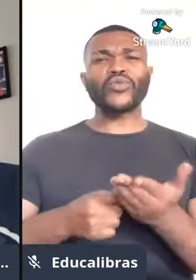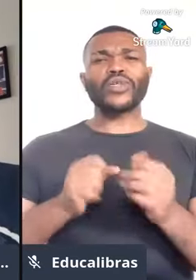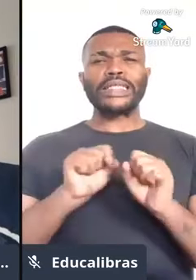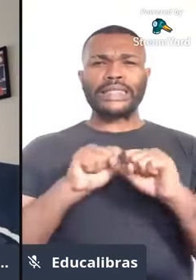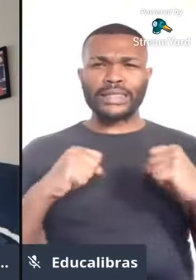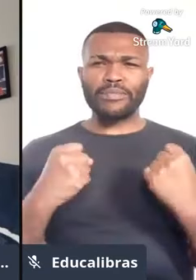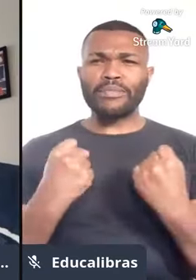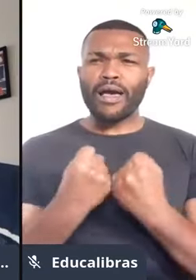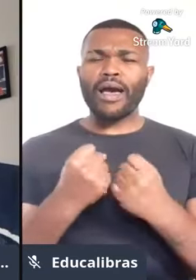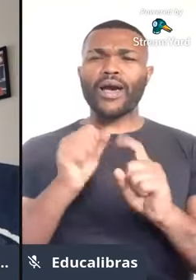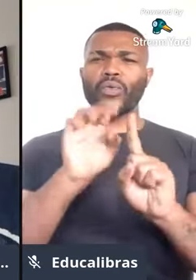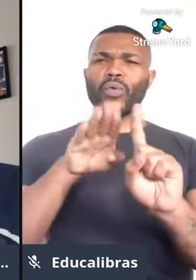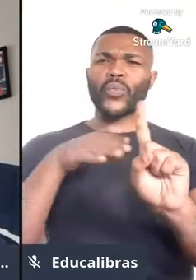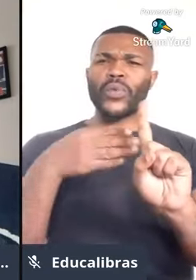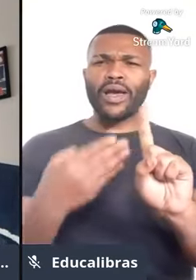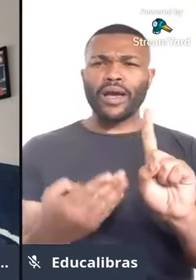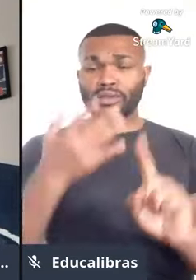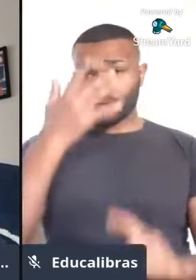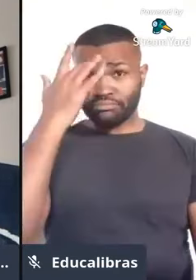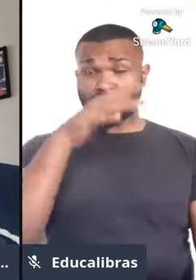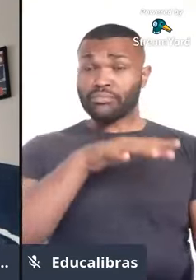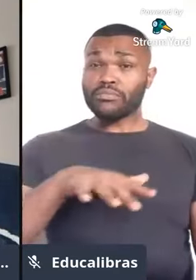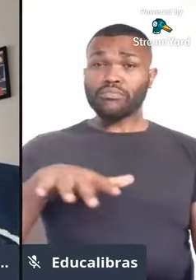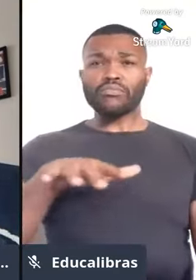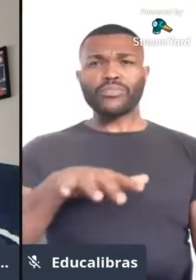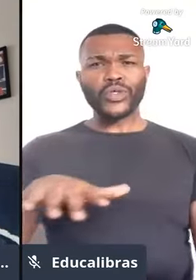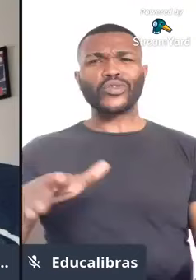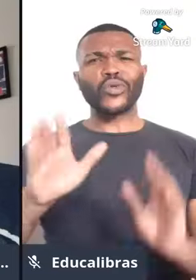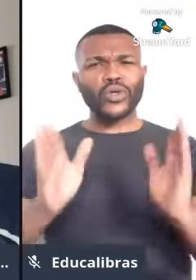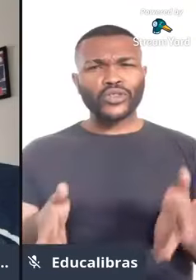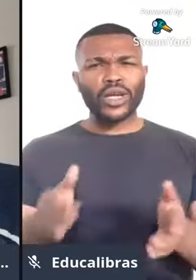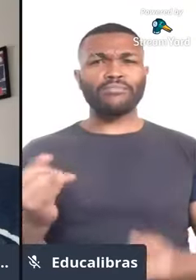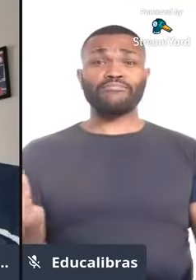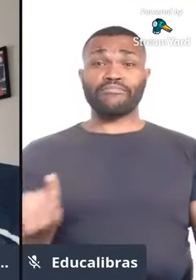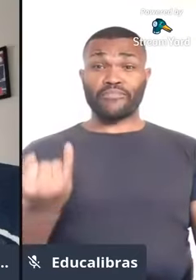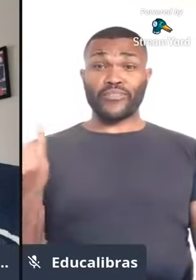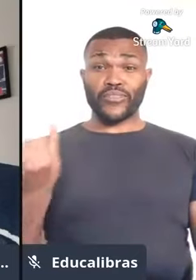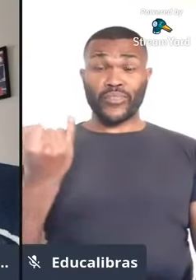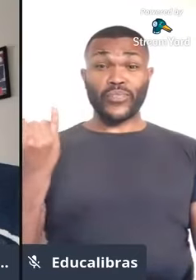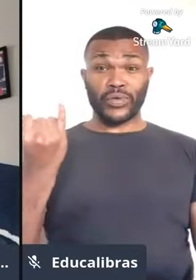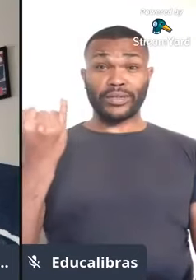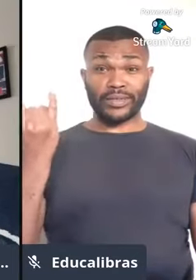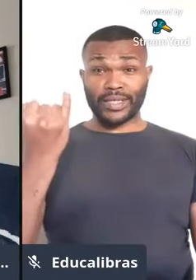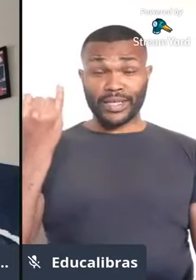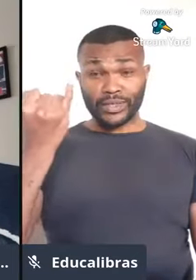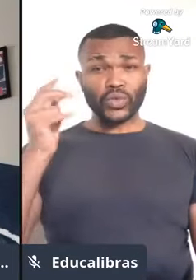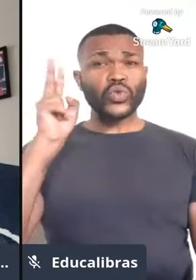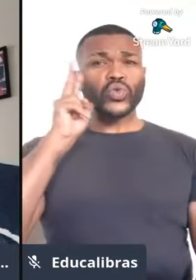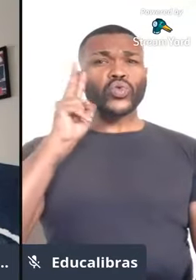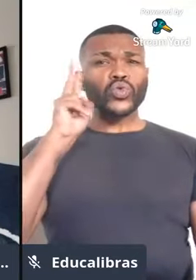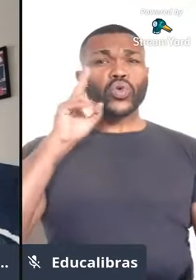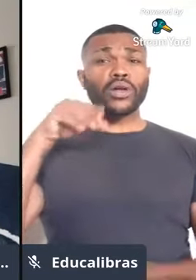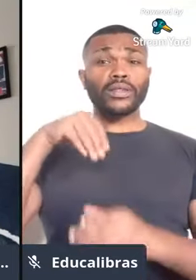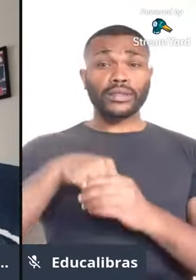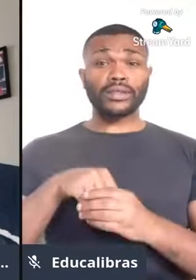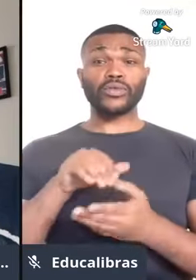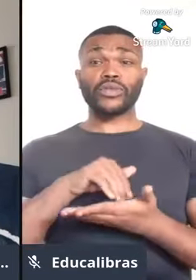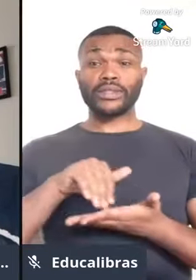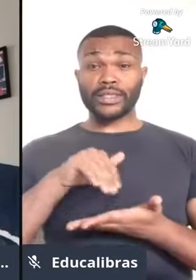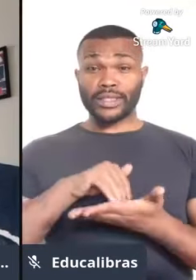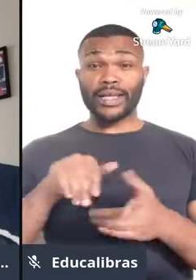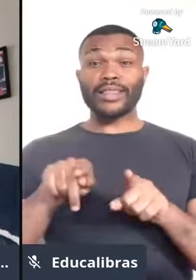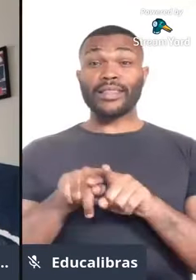homenagem a várias pessoas que são importantes ou foram importantes na história da Secretaria, da